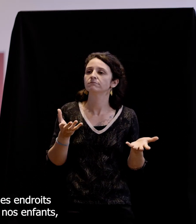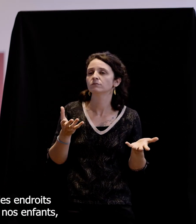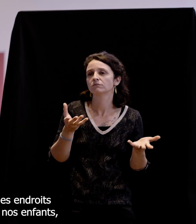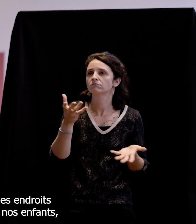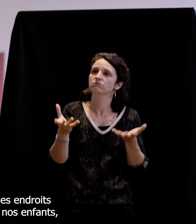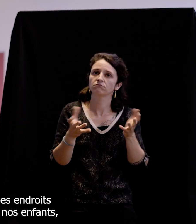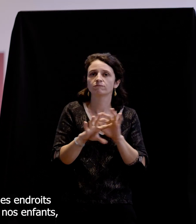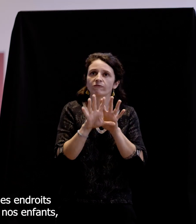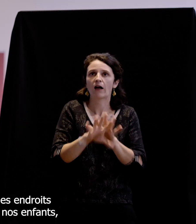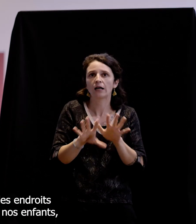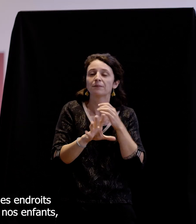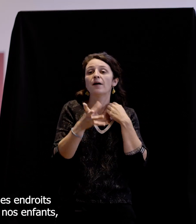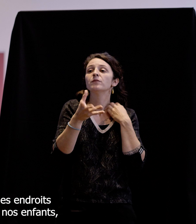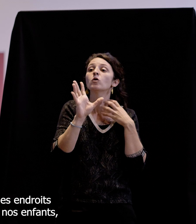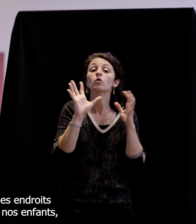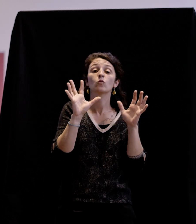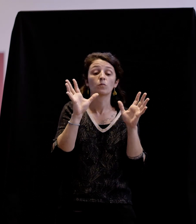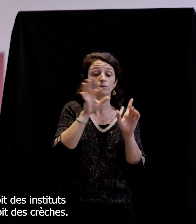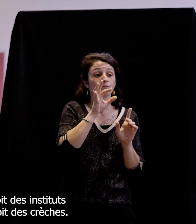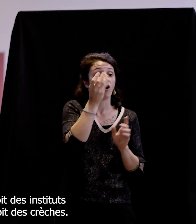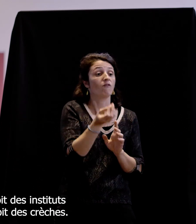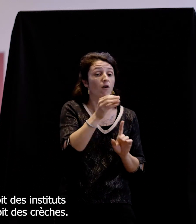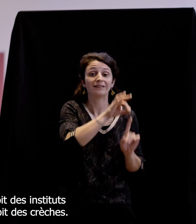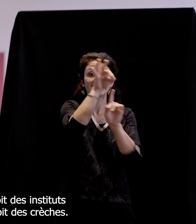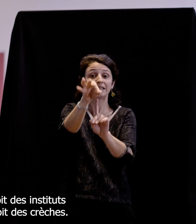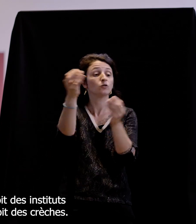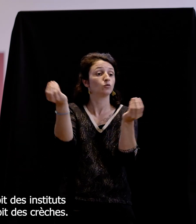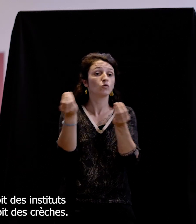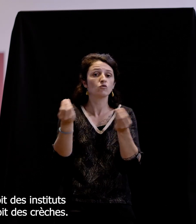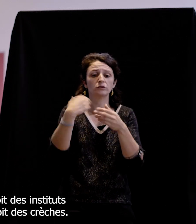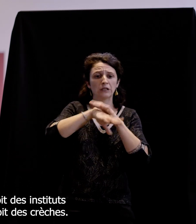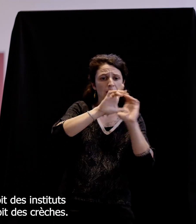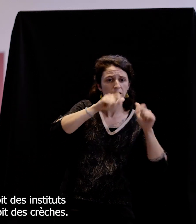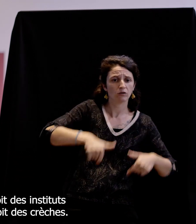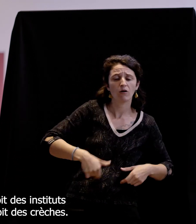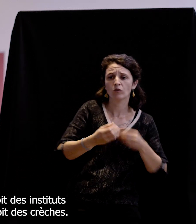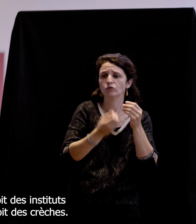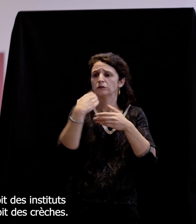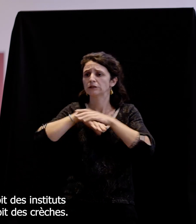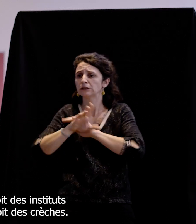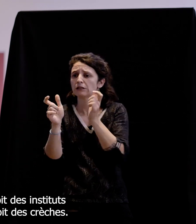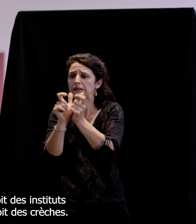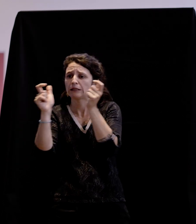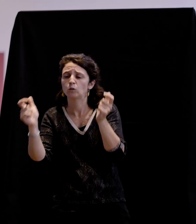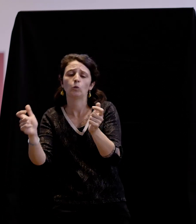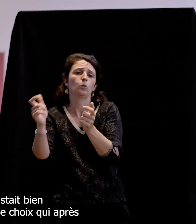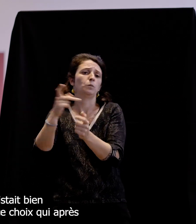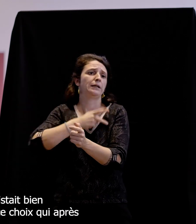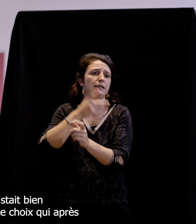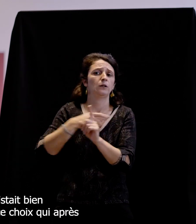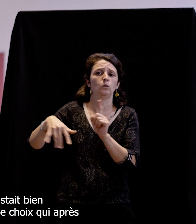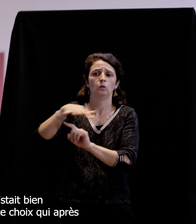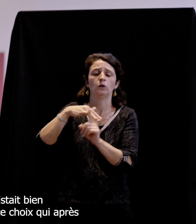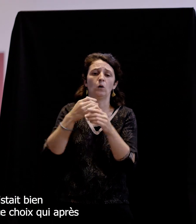choix des endroits où on va mettre nos enfants, soit des écoles, soit des instituts médico-sociaux, soit des crèches. Donc,